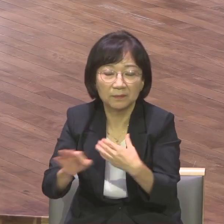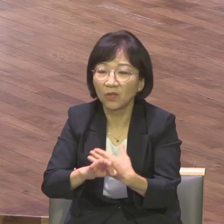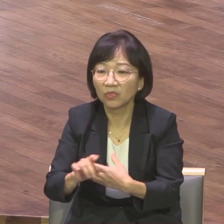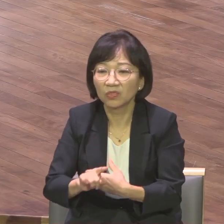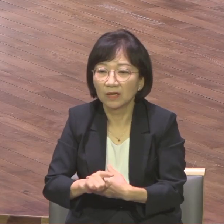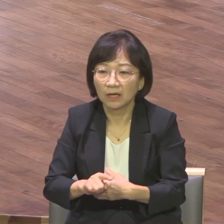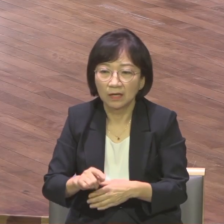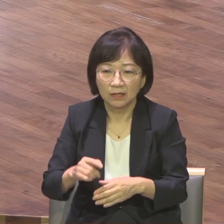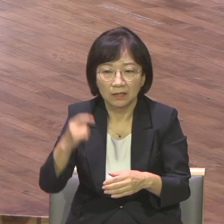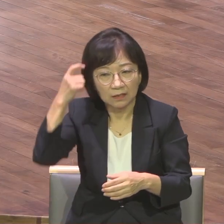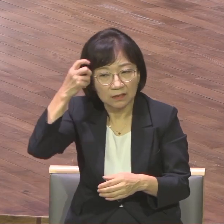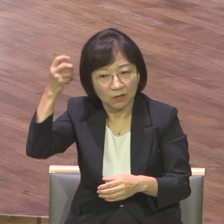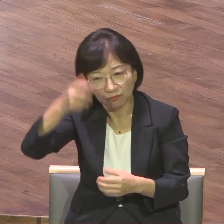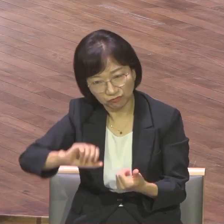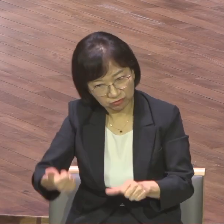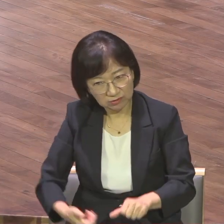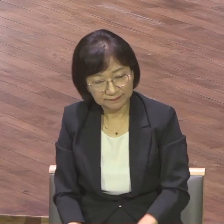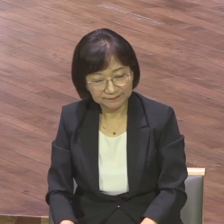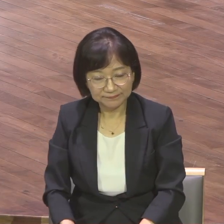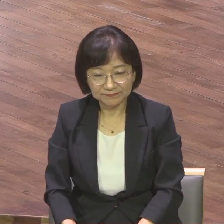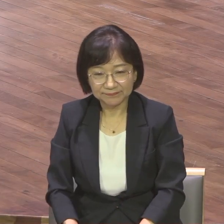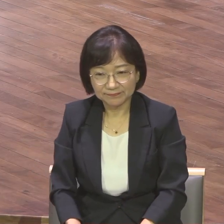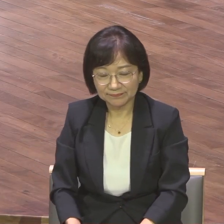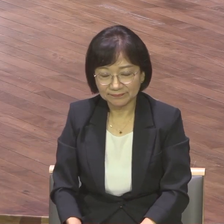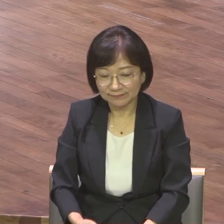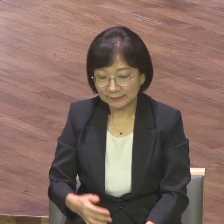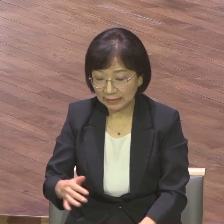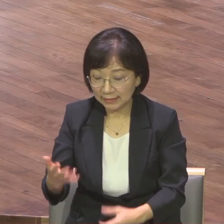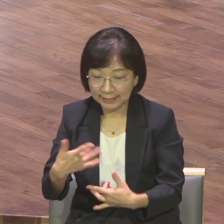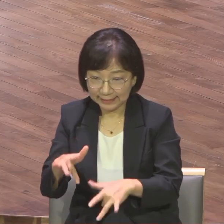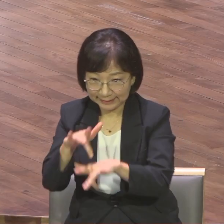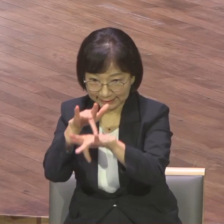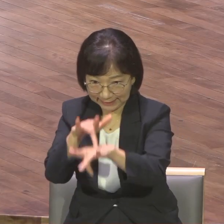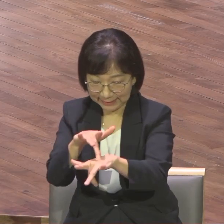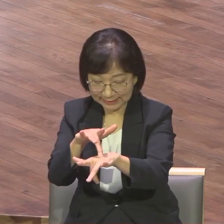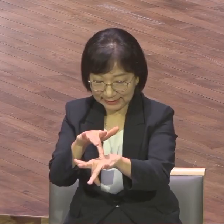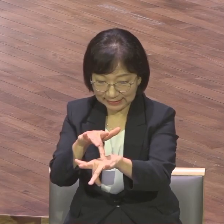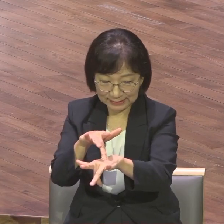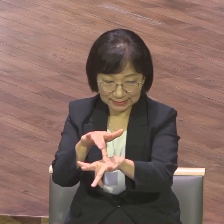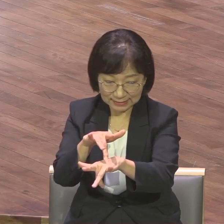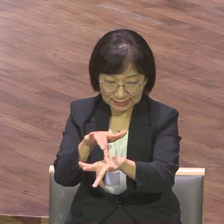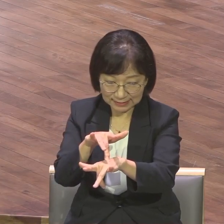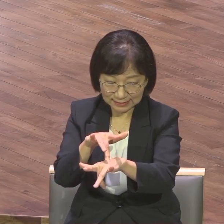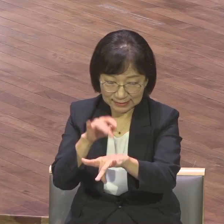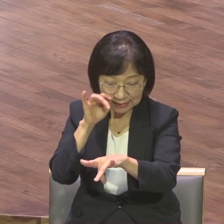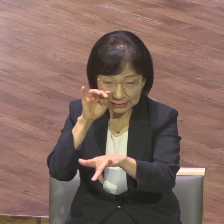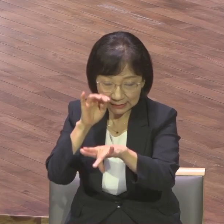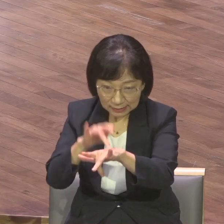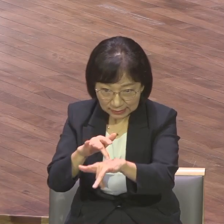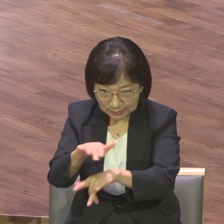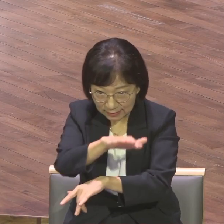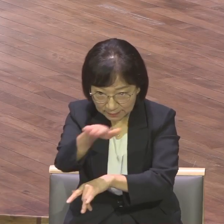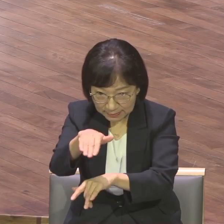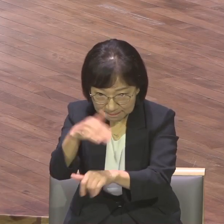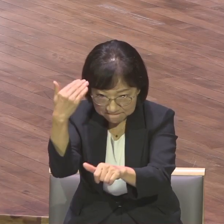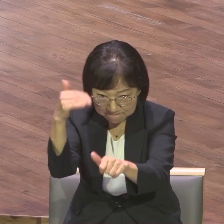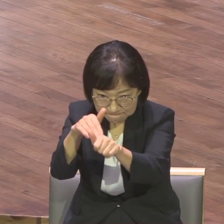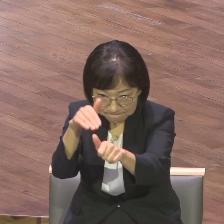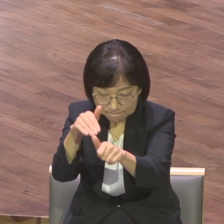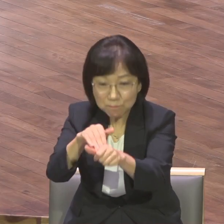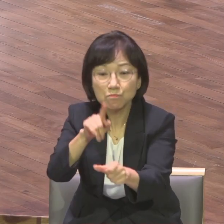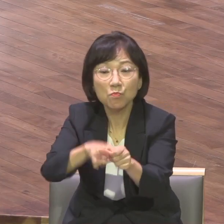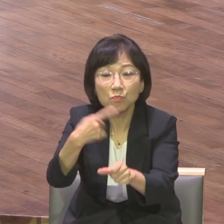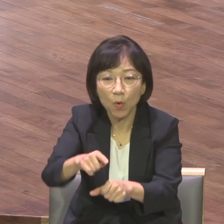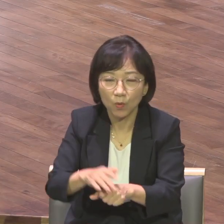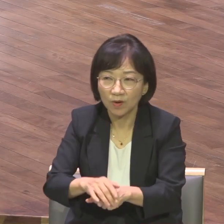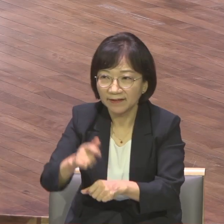망하는 거예요. 사건과 상관없이 사단은 이 목적이 뭐냐? 예배 실패시 그